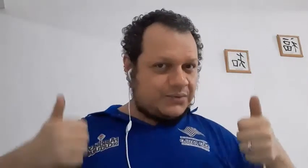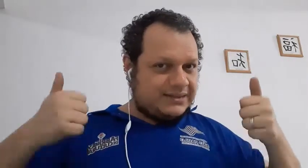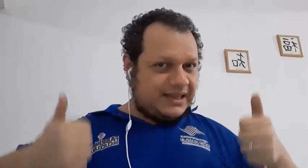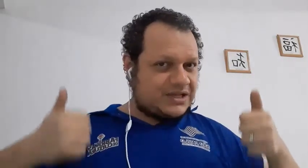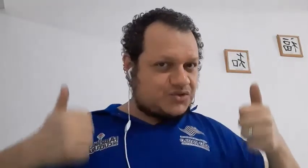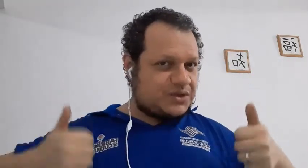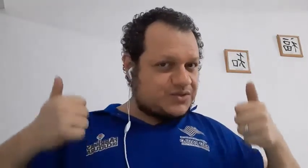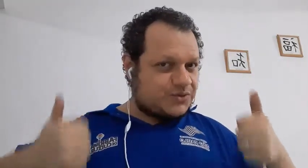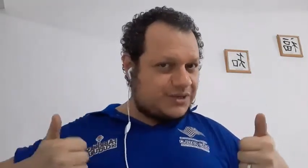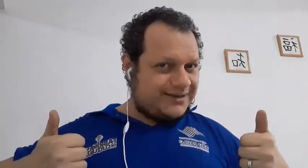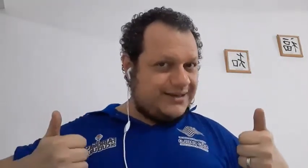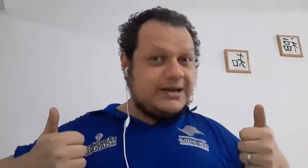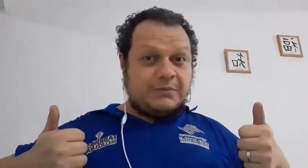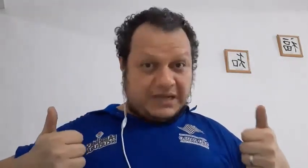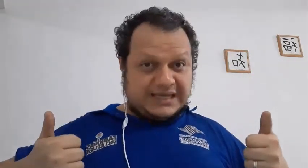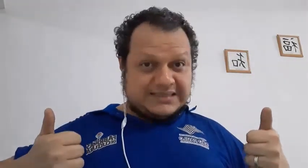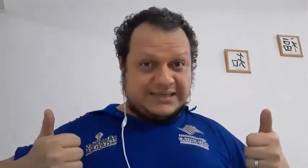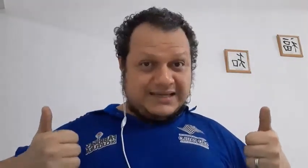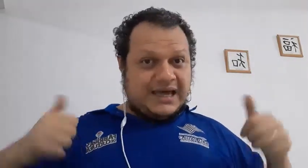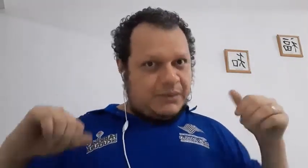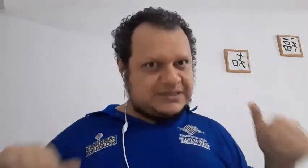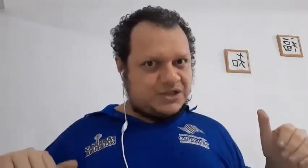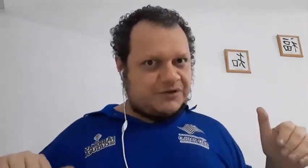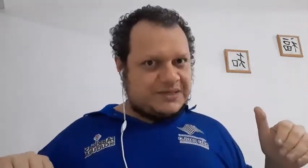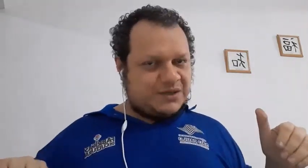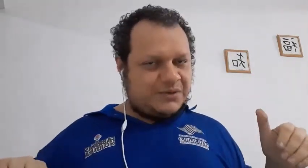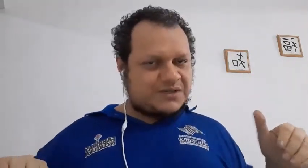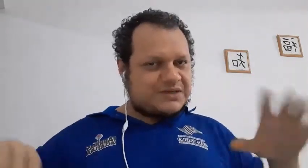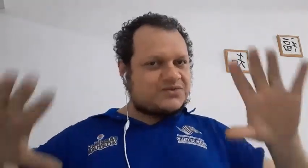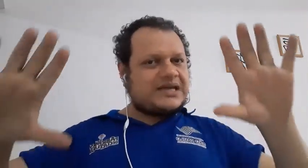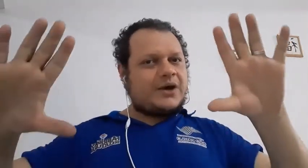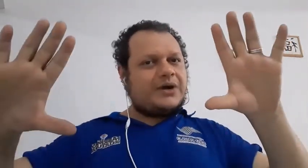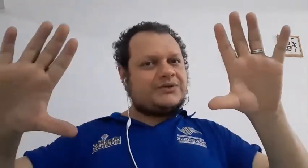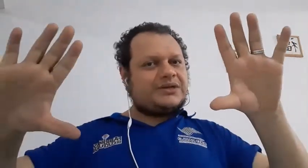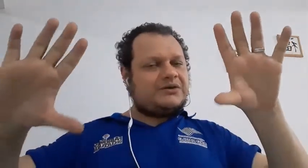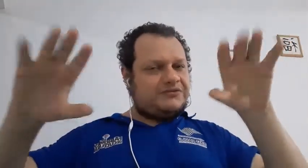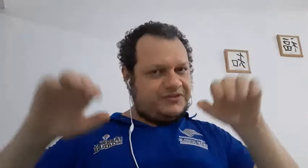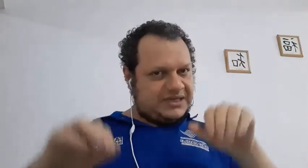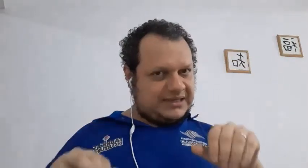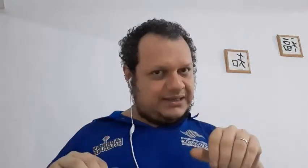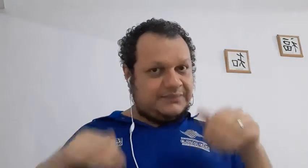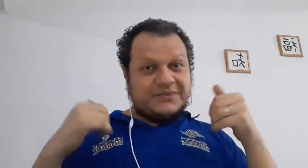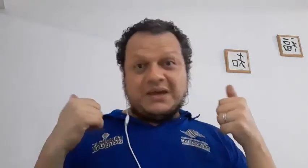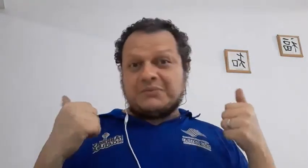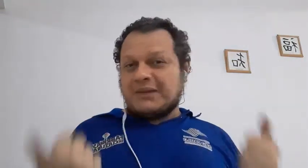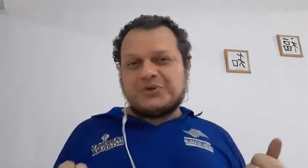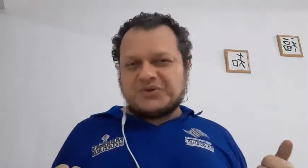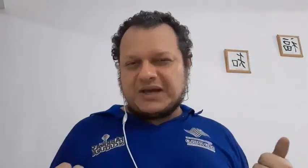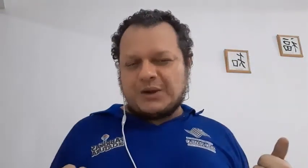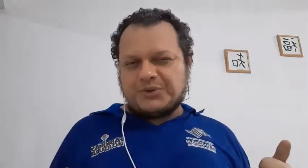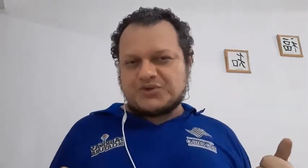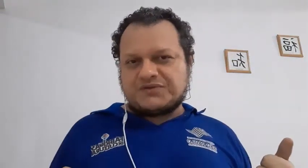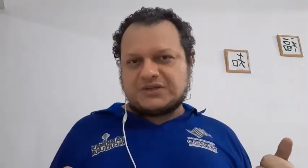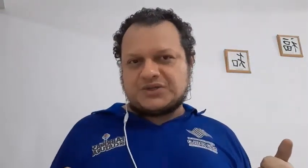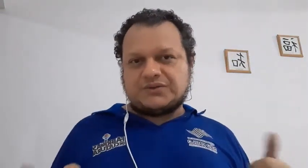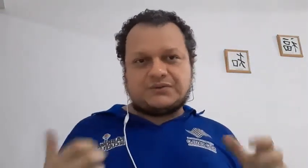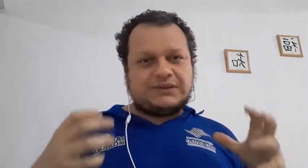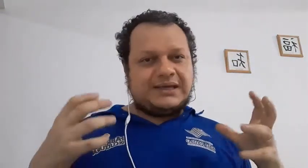tem a sua estrutura. Beleza? É bastante informação mesmo, mas não saia correndo não, fica aqui, porque é muito legal, muito divertido e é